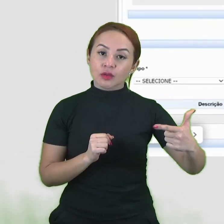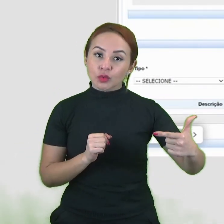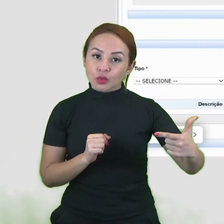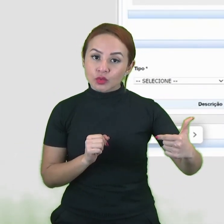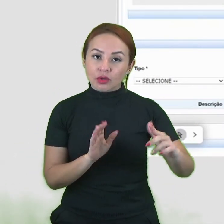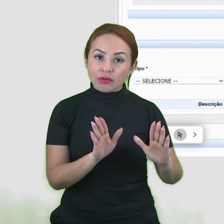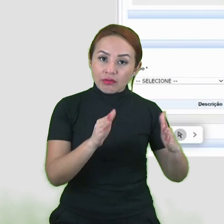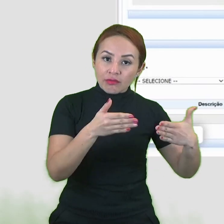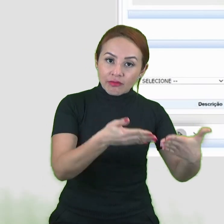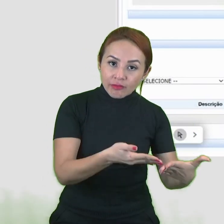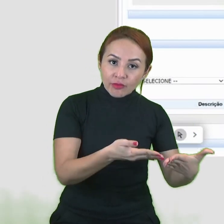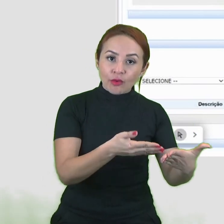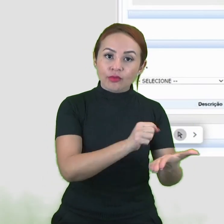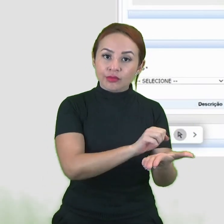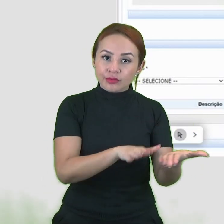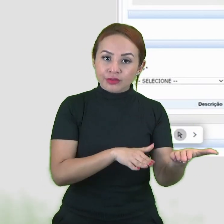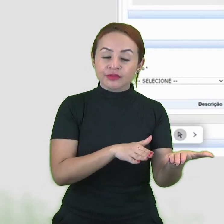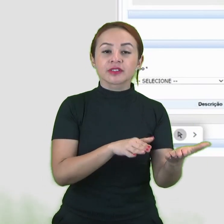de ensino.